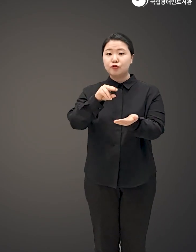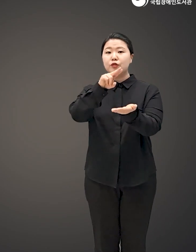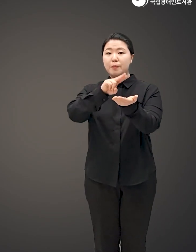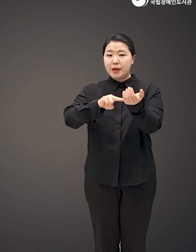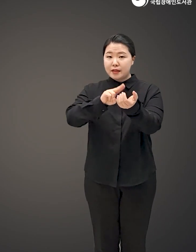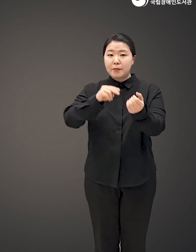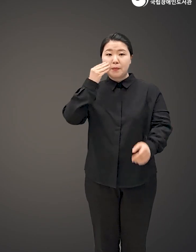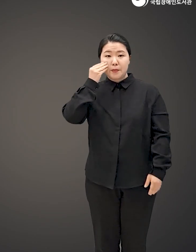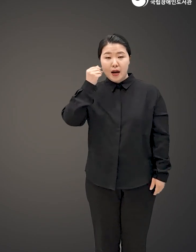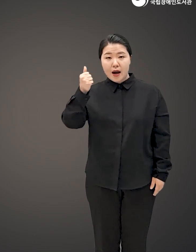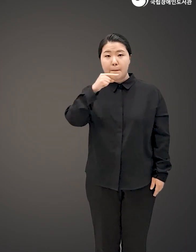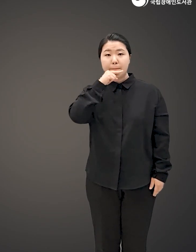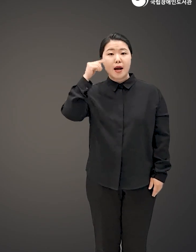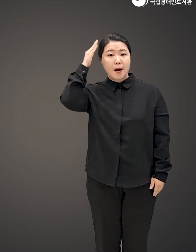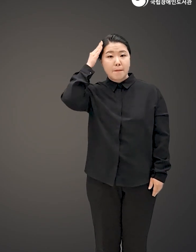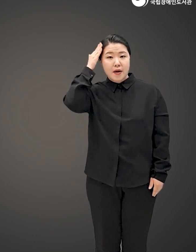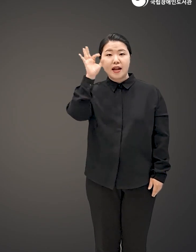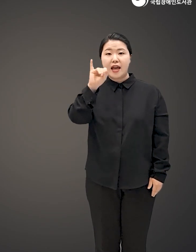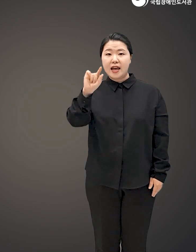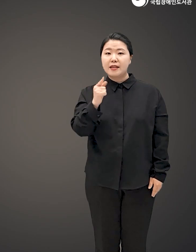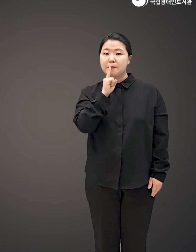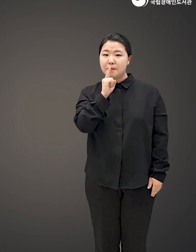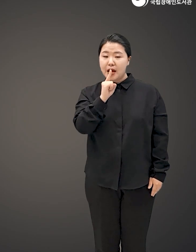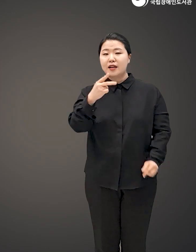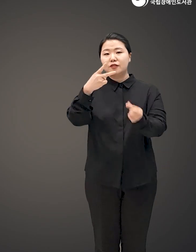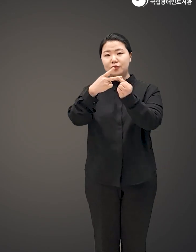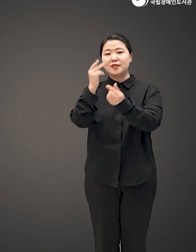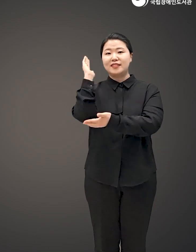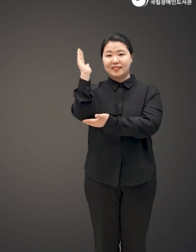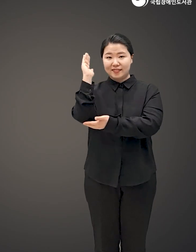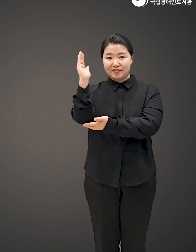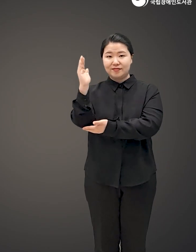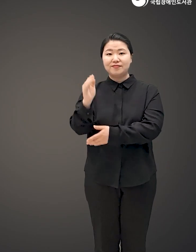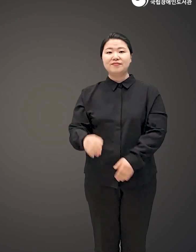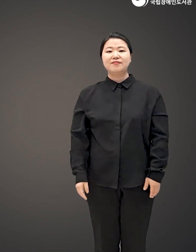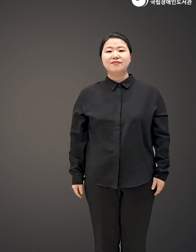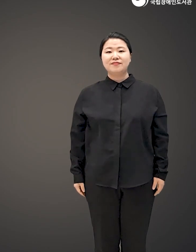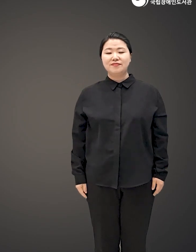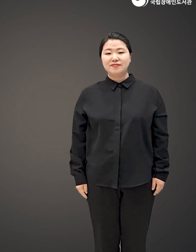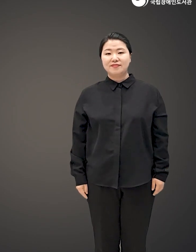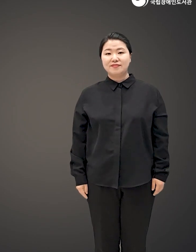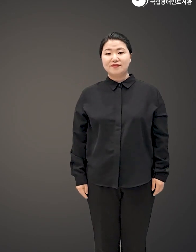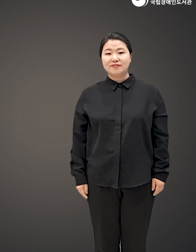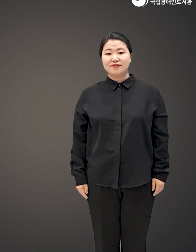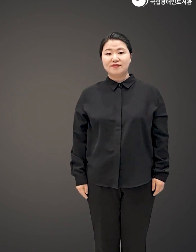35만 부 베스트셀러 빨강머리 애니 하는 말 두 번째 이야기.